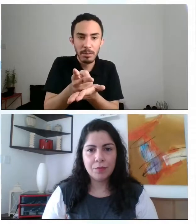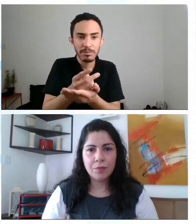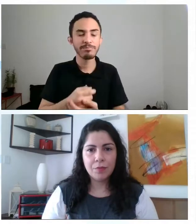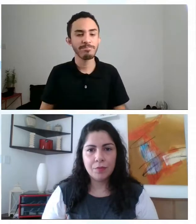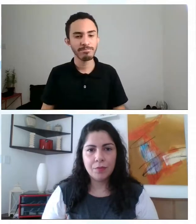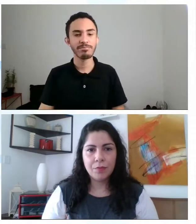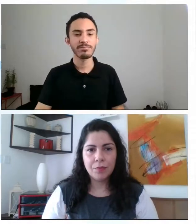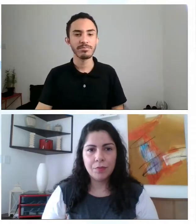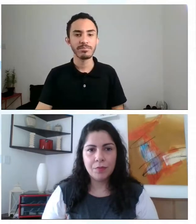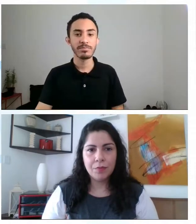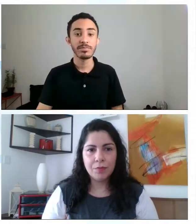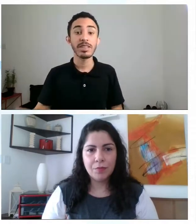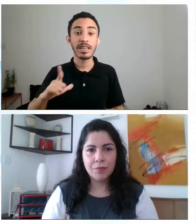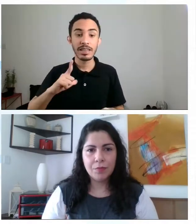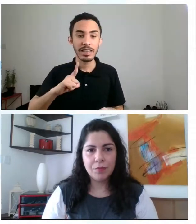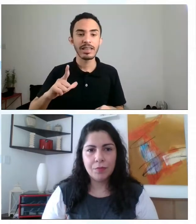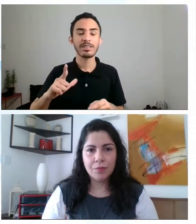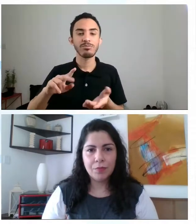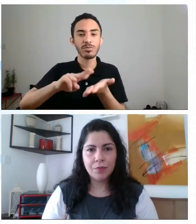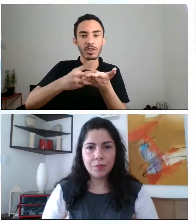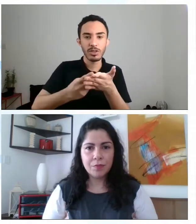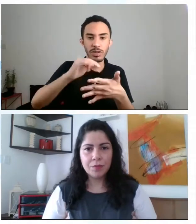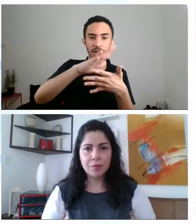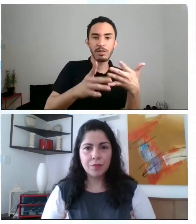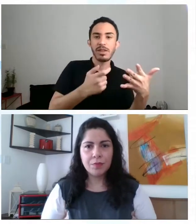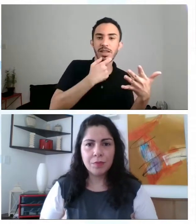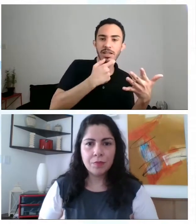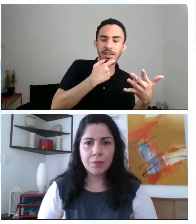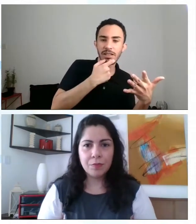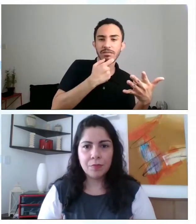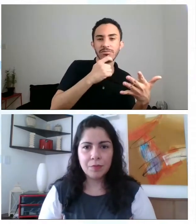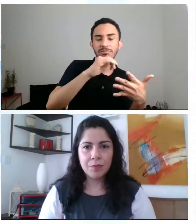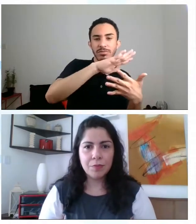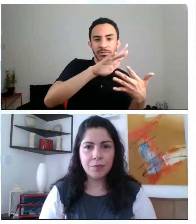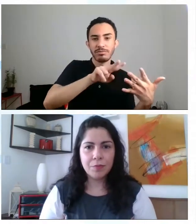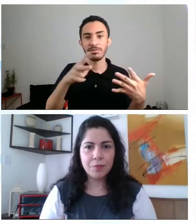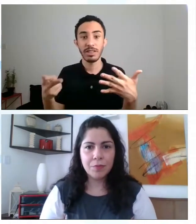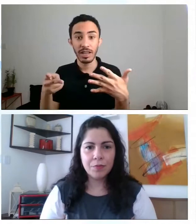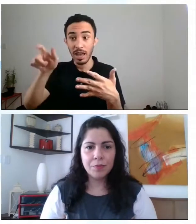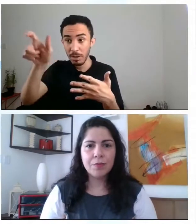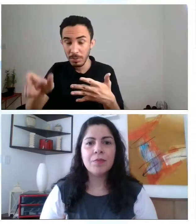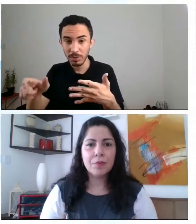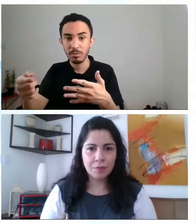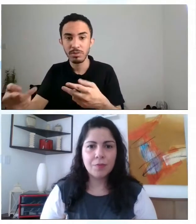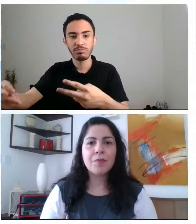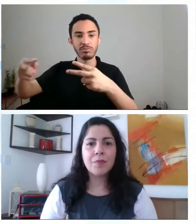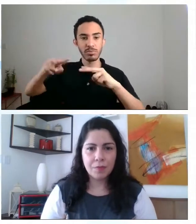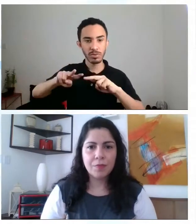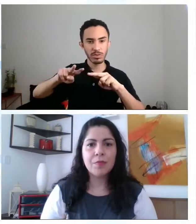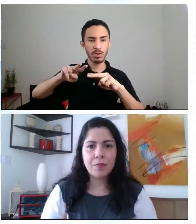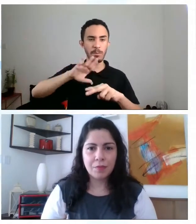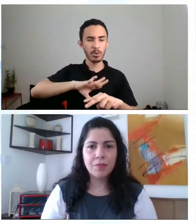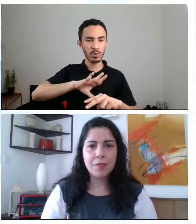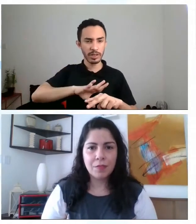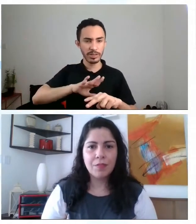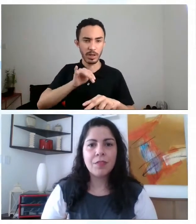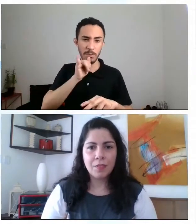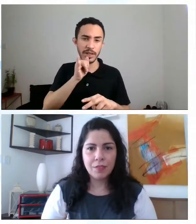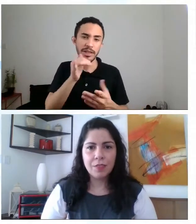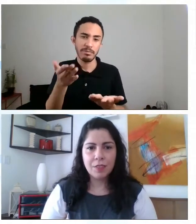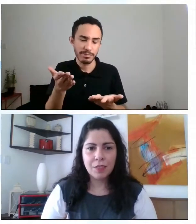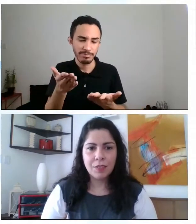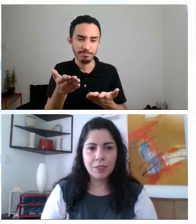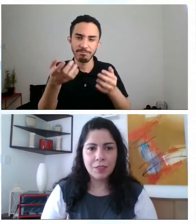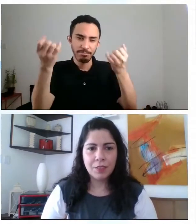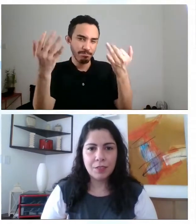dizer, tem um tradutor de Libras em inglês e ele traduz para o português. No caso, seria assim,